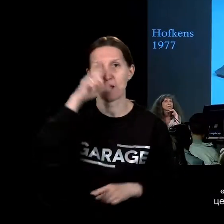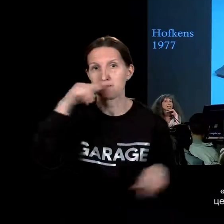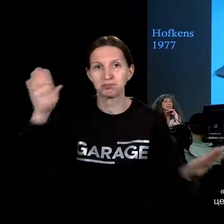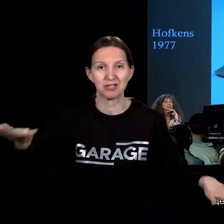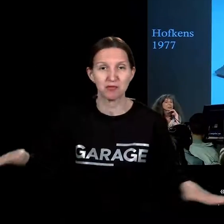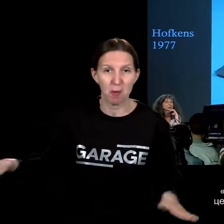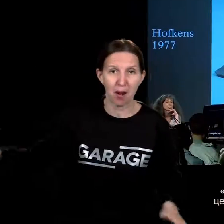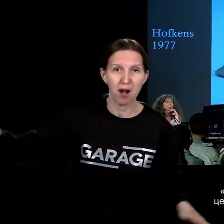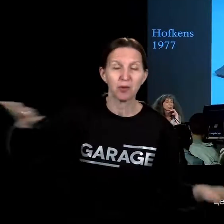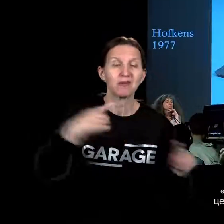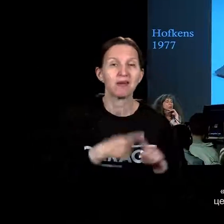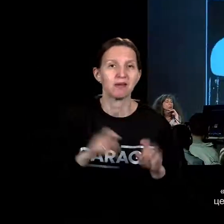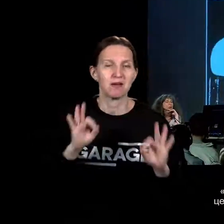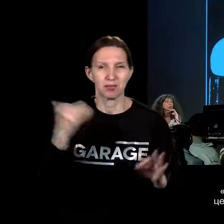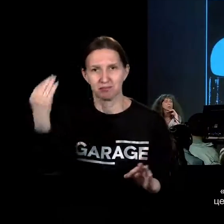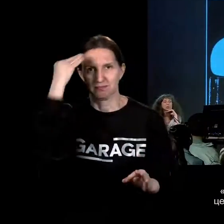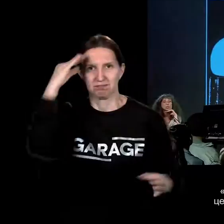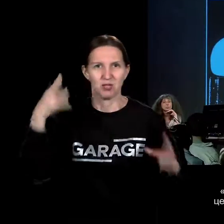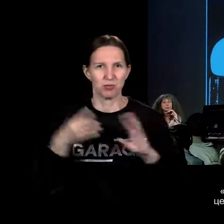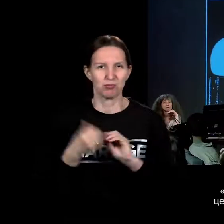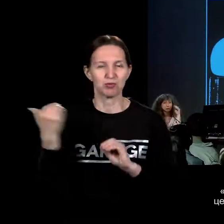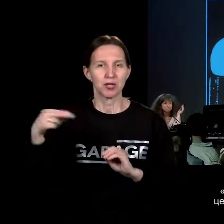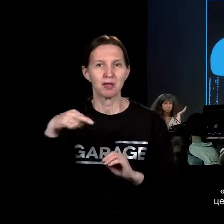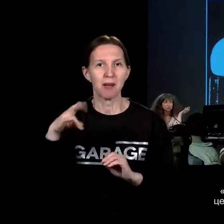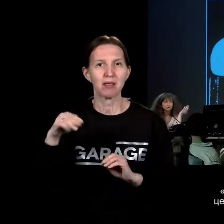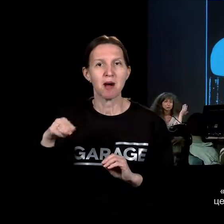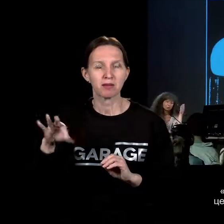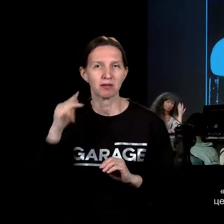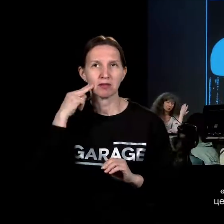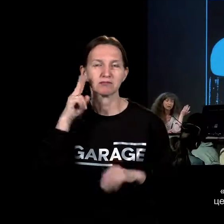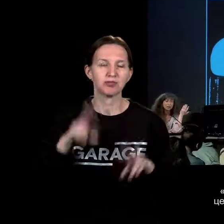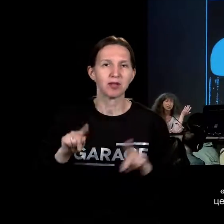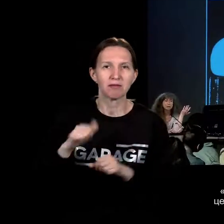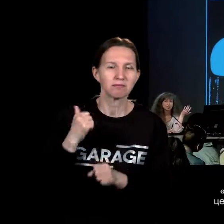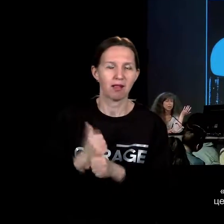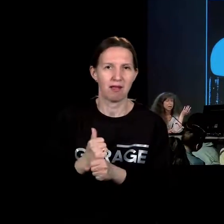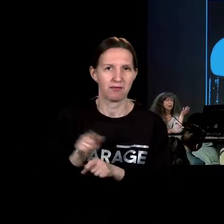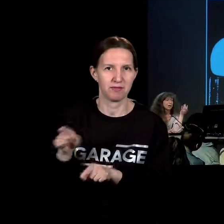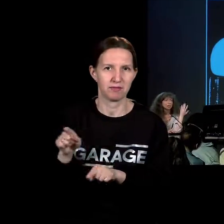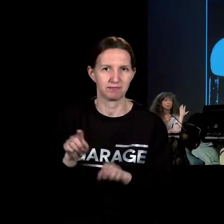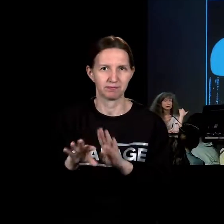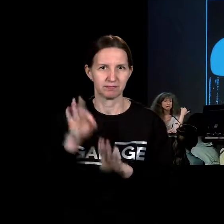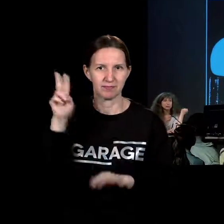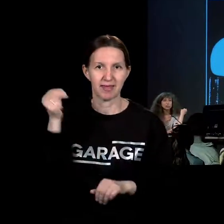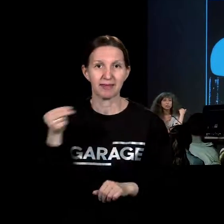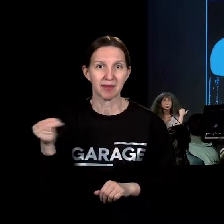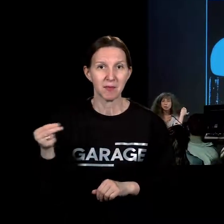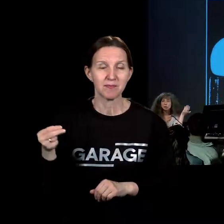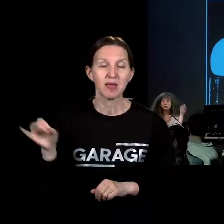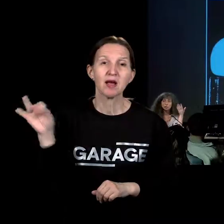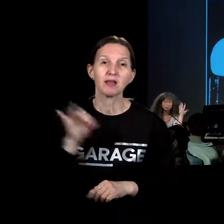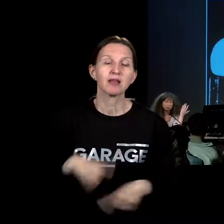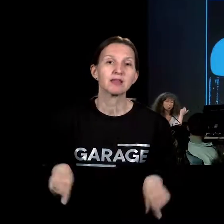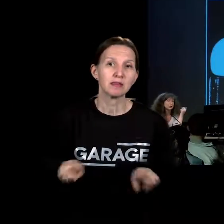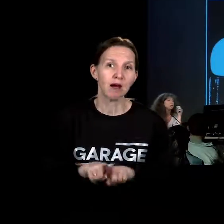полета – это, наверное, тот сюжет, который для Пономаренко является центральным. А также